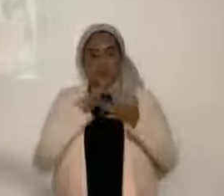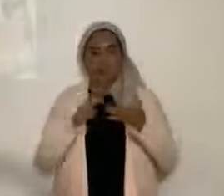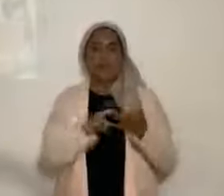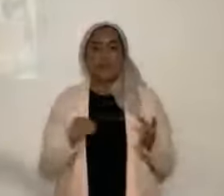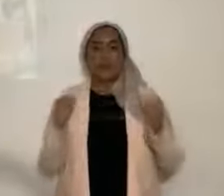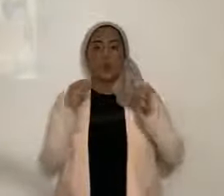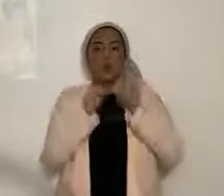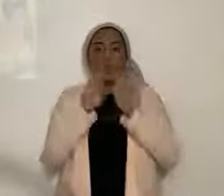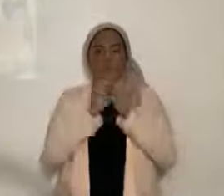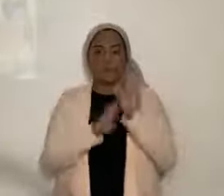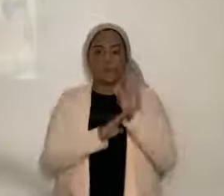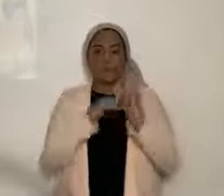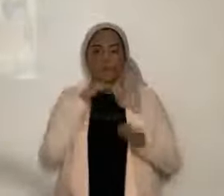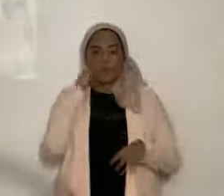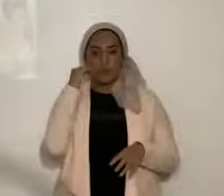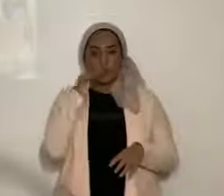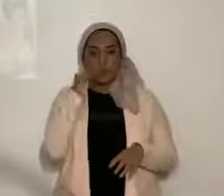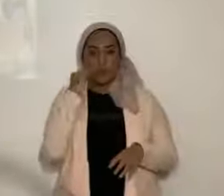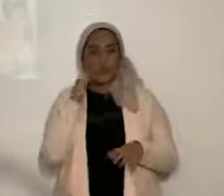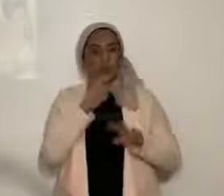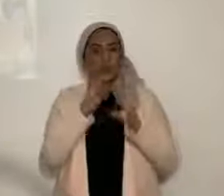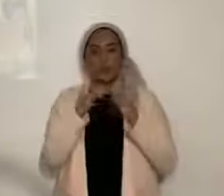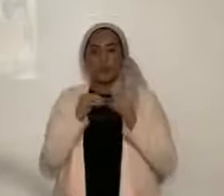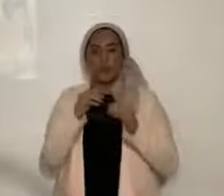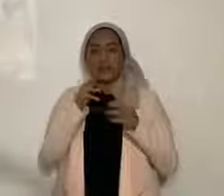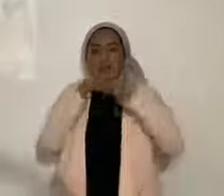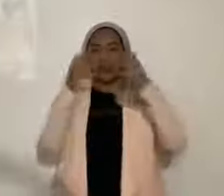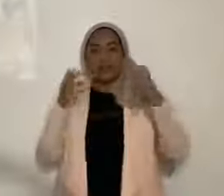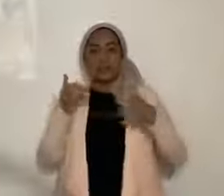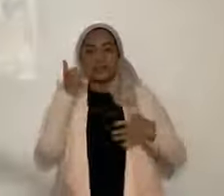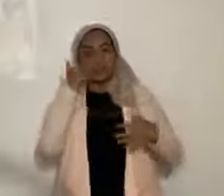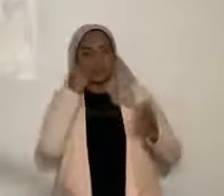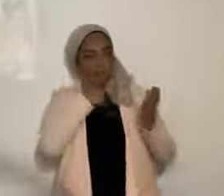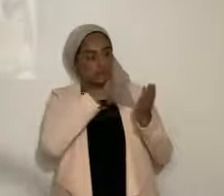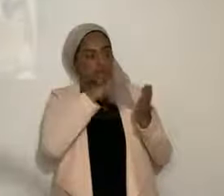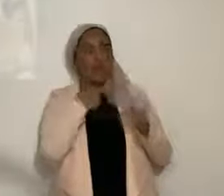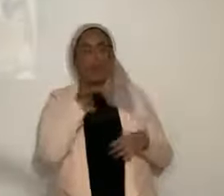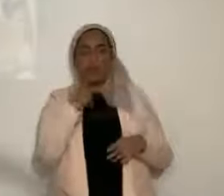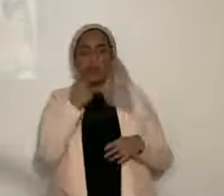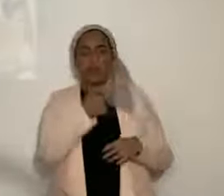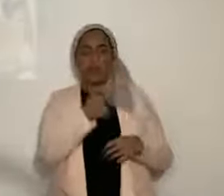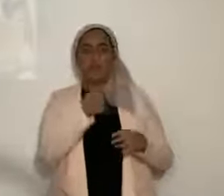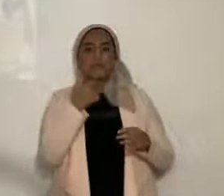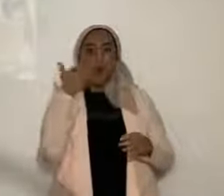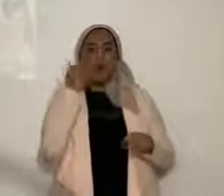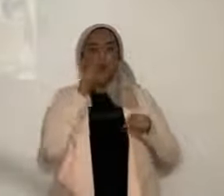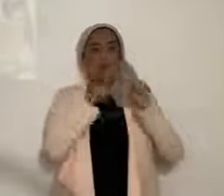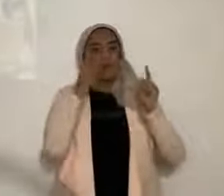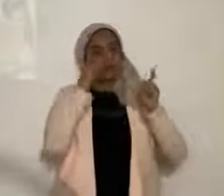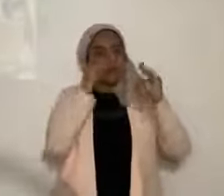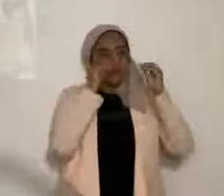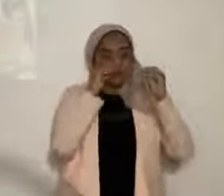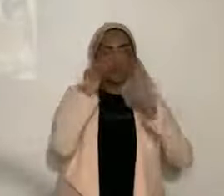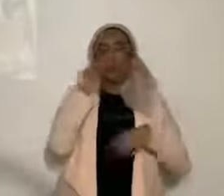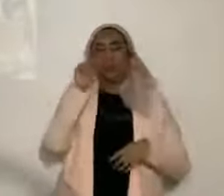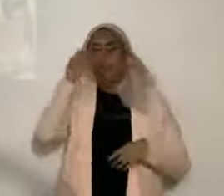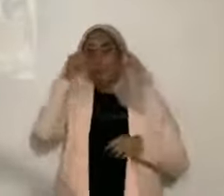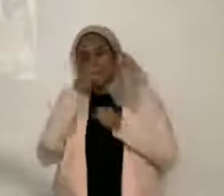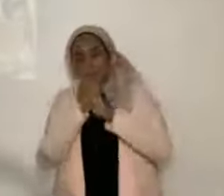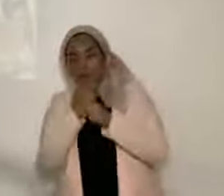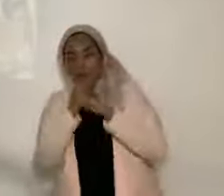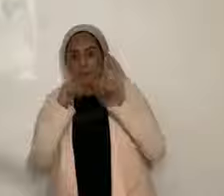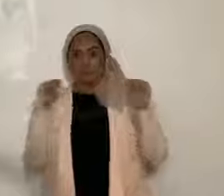Biblia y ver menos el celular. Y yo sí veo el celular, pero para estar ministrando Torah a los hermanos